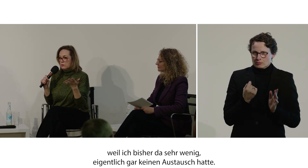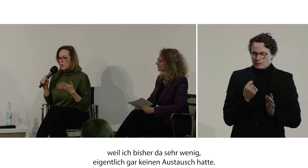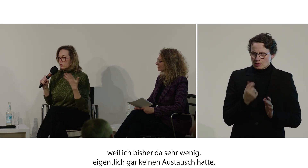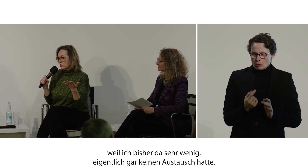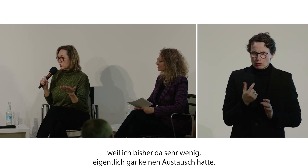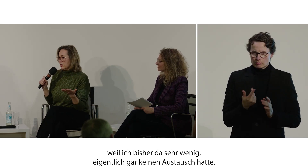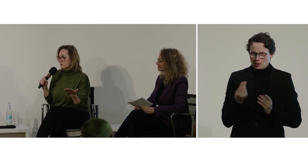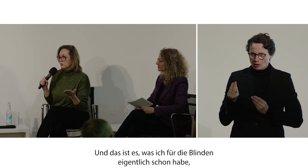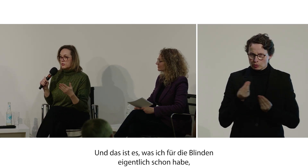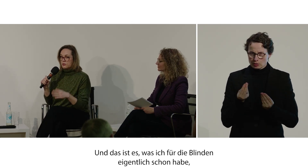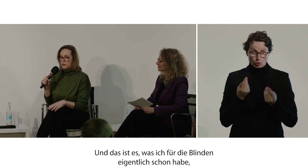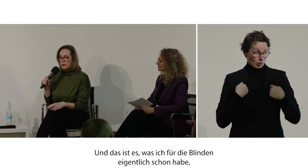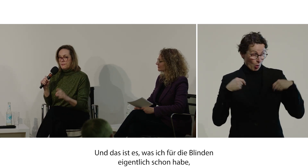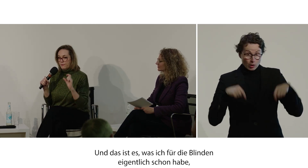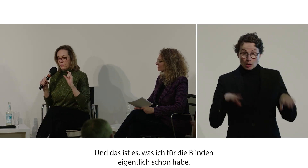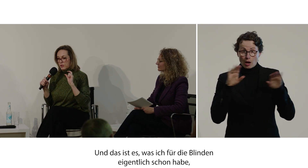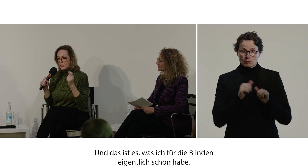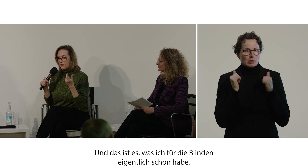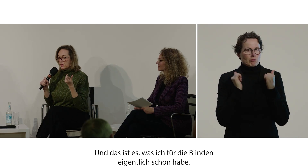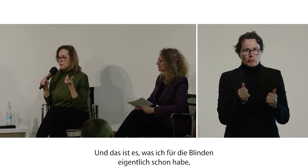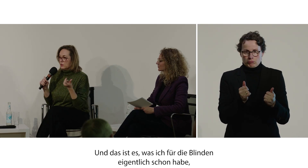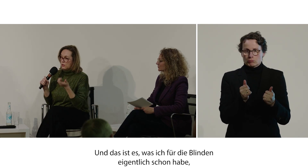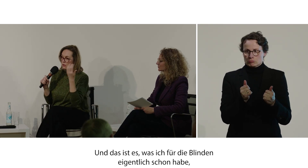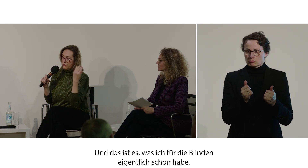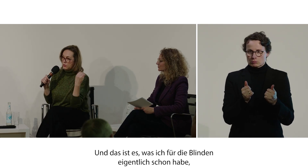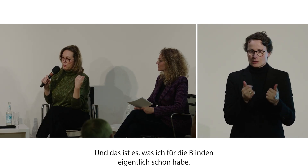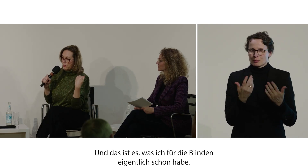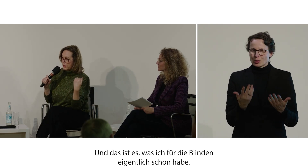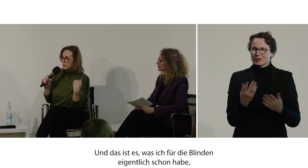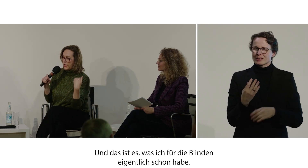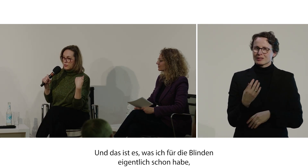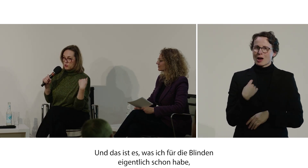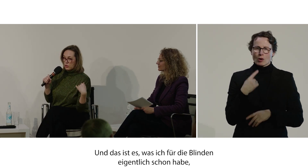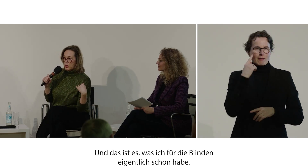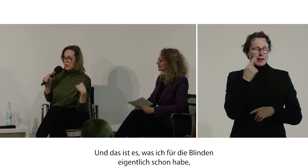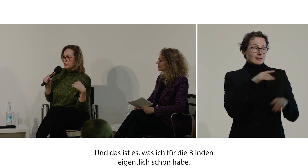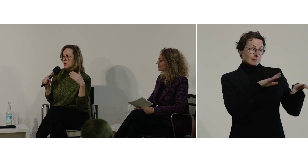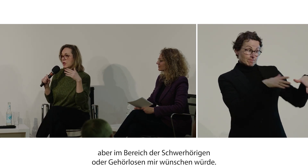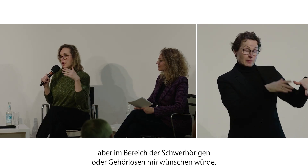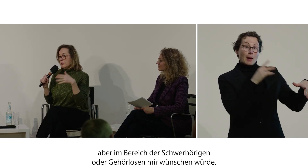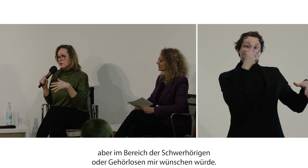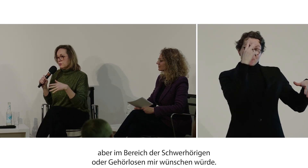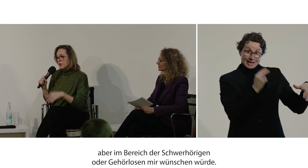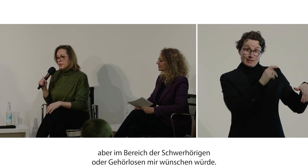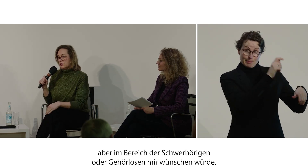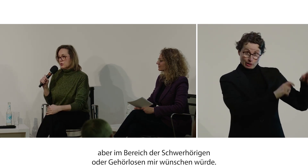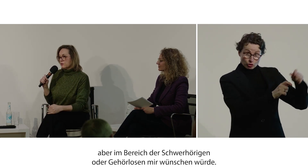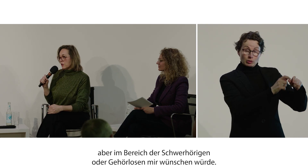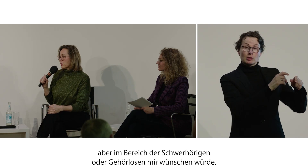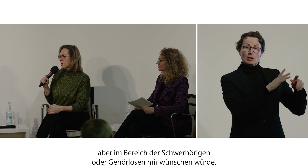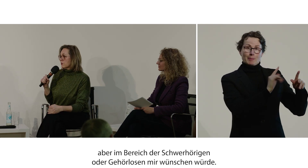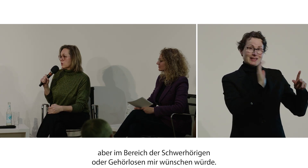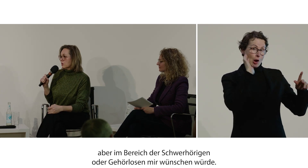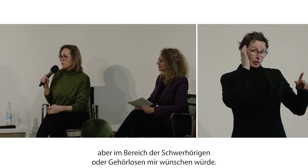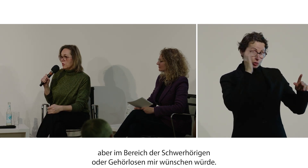keinen Austausch hatte. Und das ist das, was ich für die Blinden eigentlich schon habe, aber in dem Bereich der